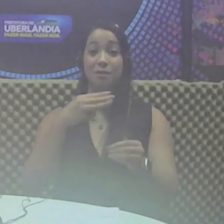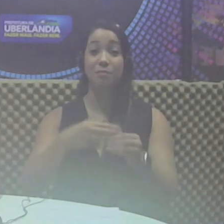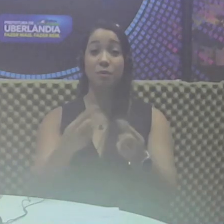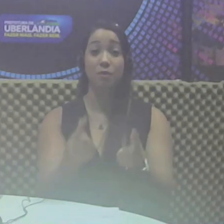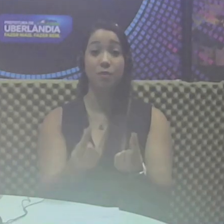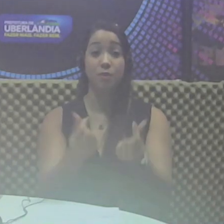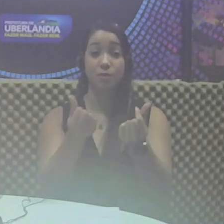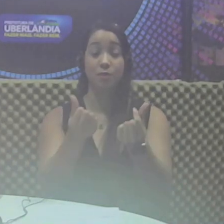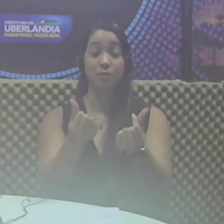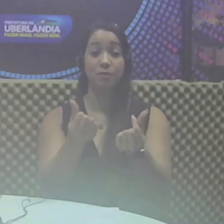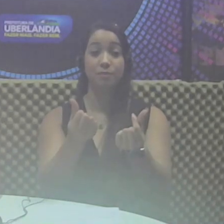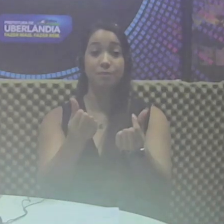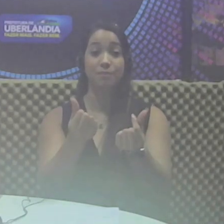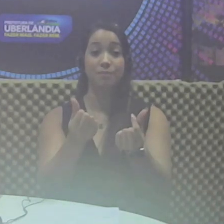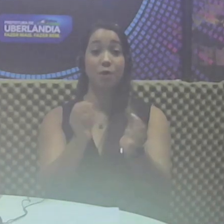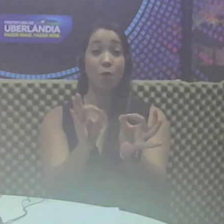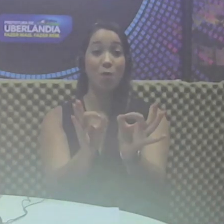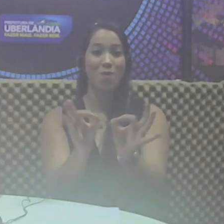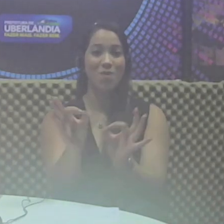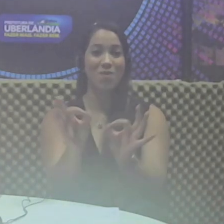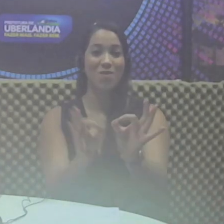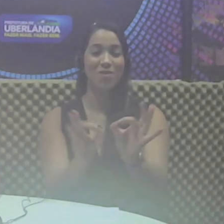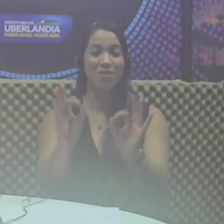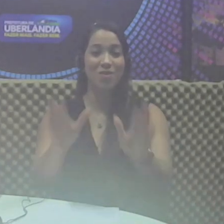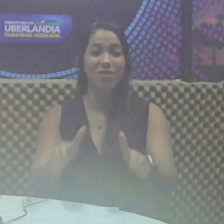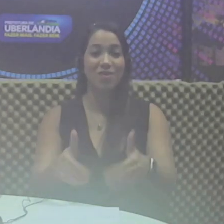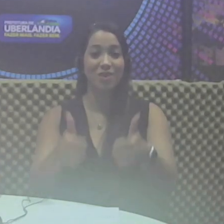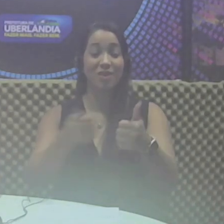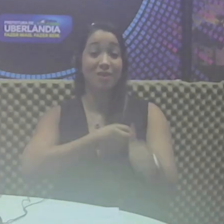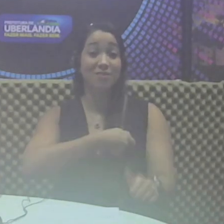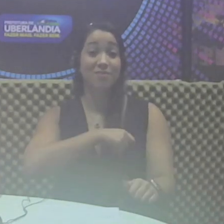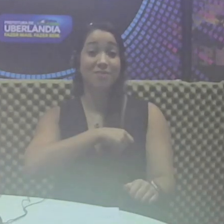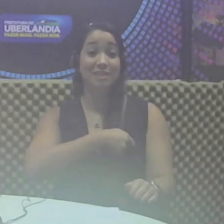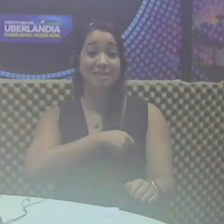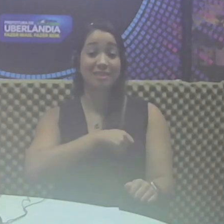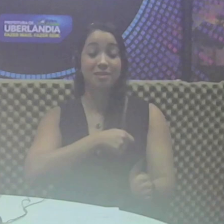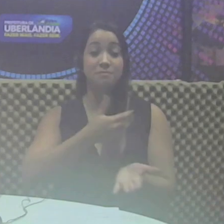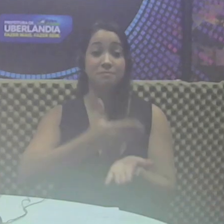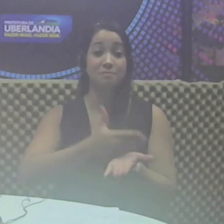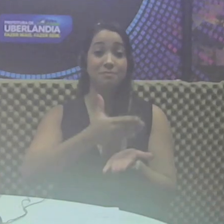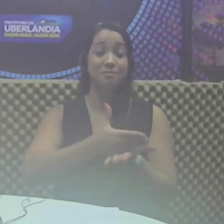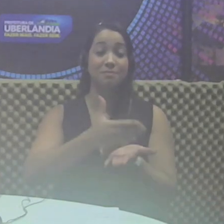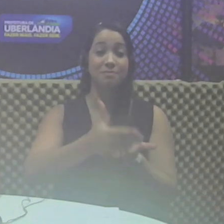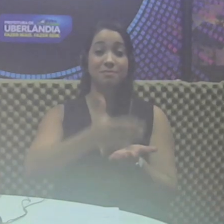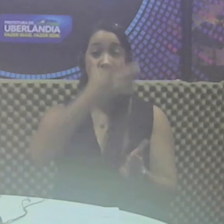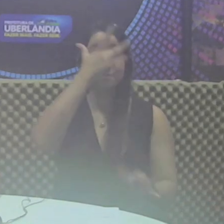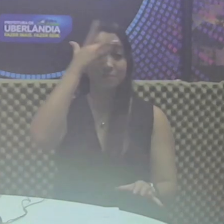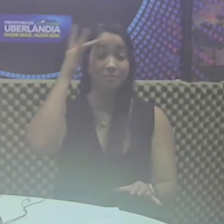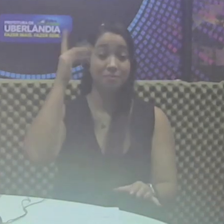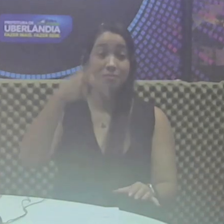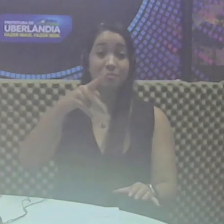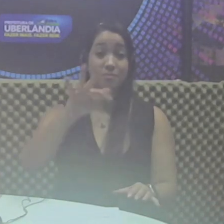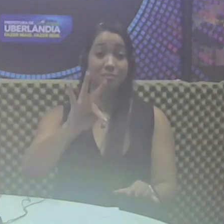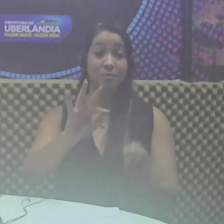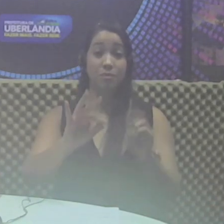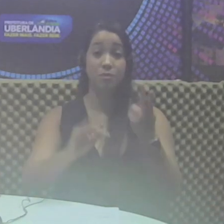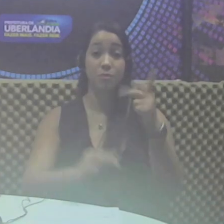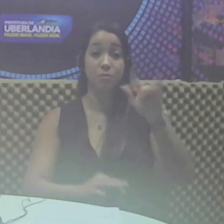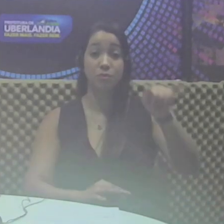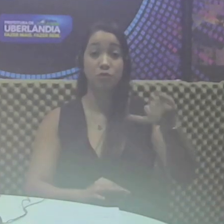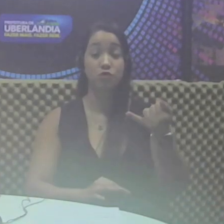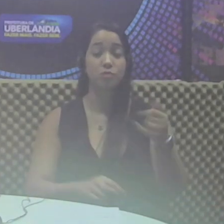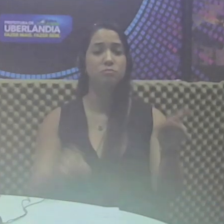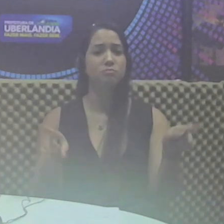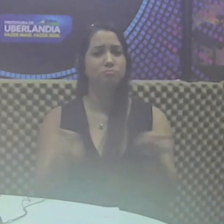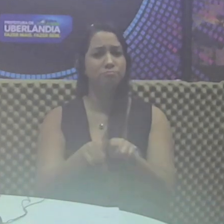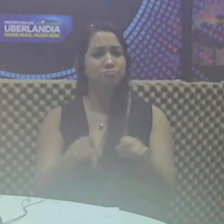Finanças, o programa de recuperação fiscal contempla parcelamentos para pessoas físicas e jurídicas, além de